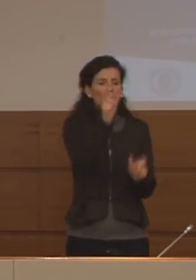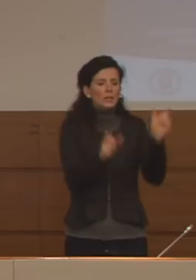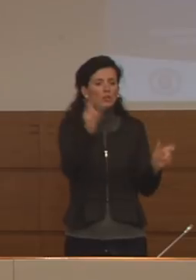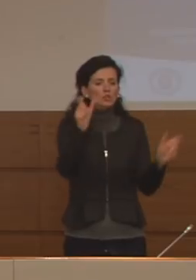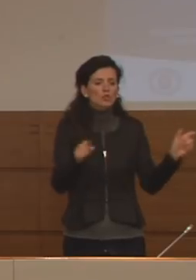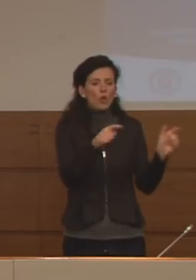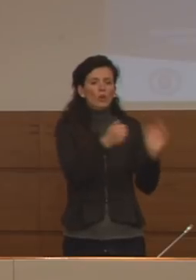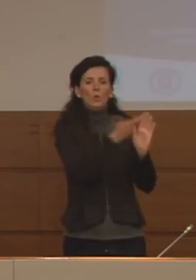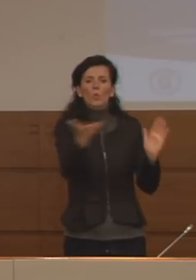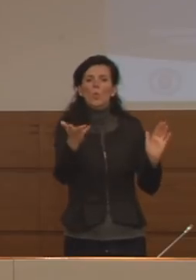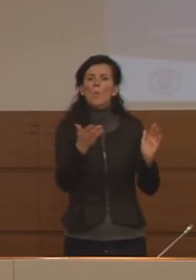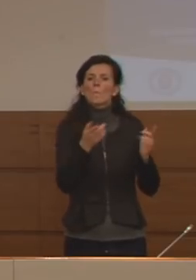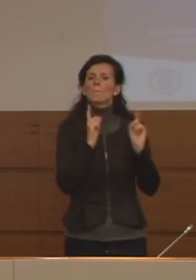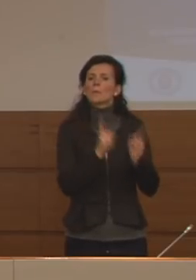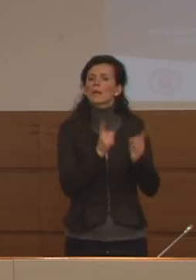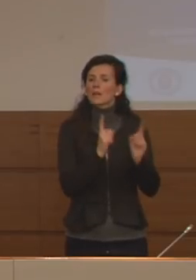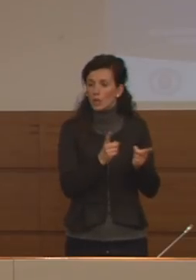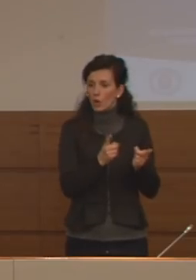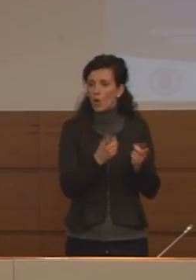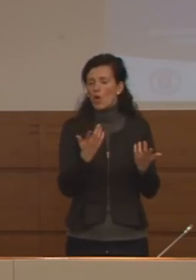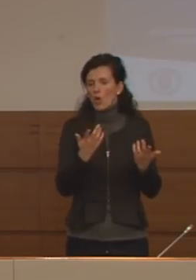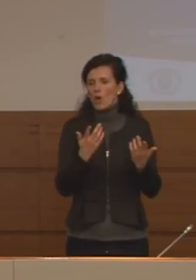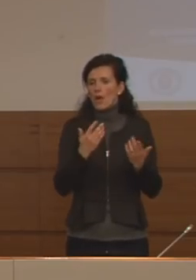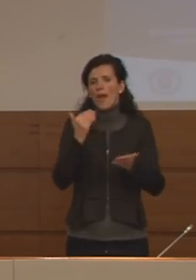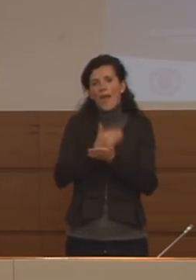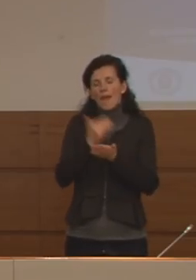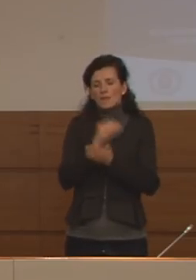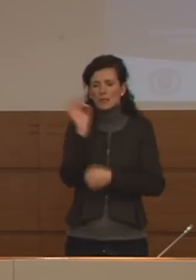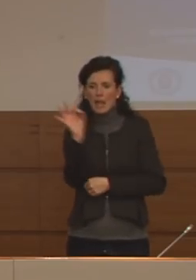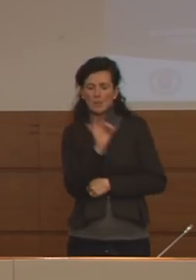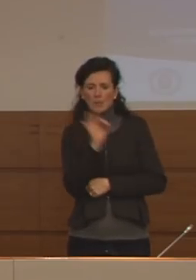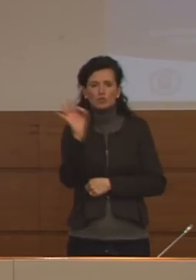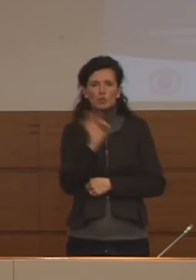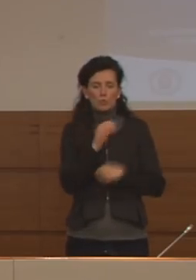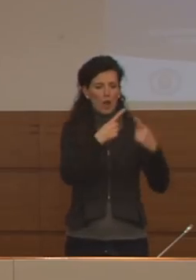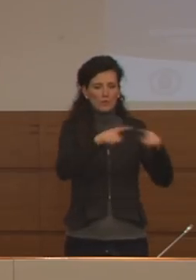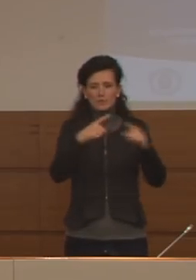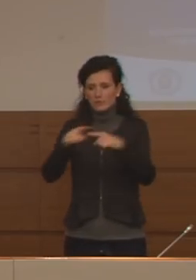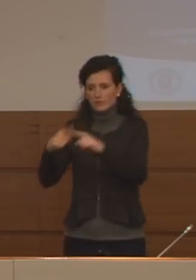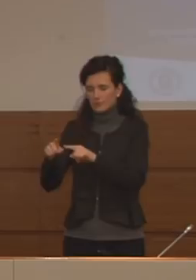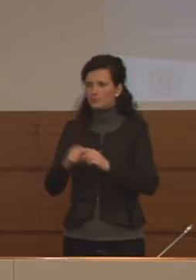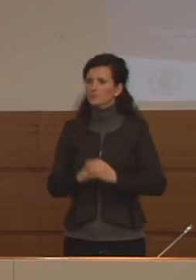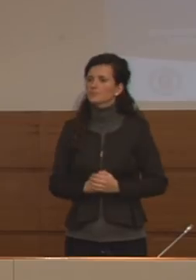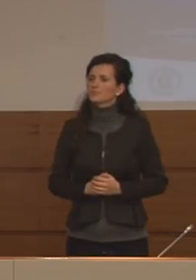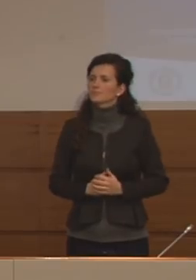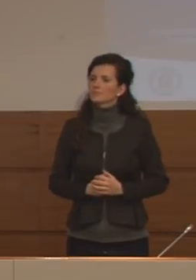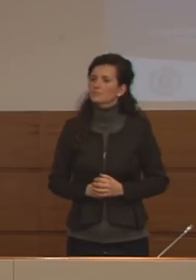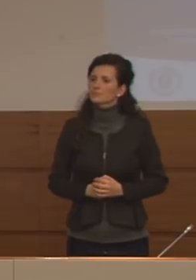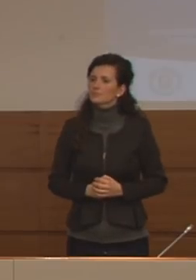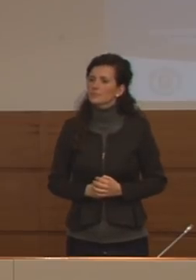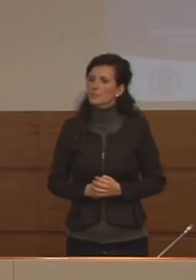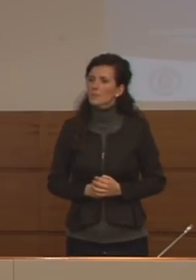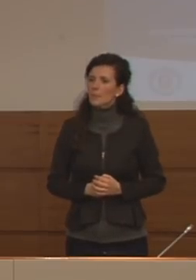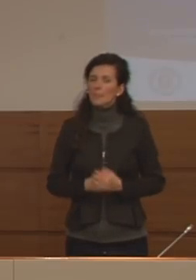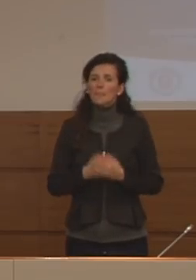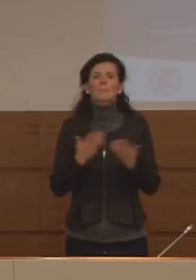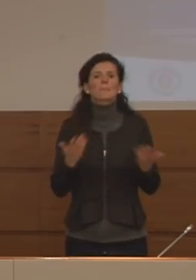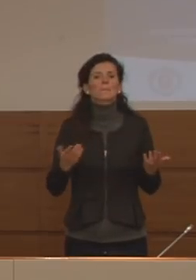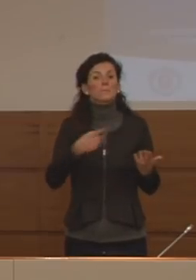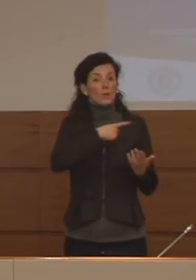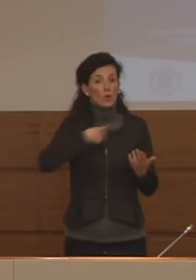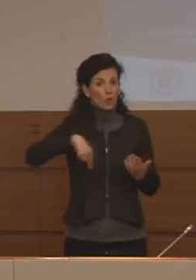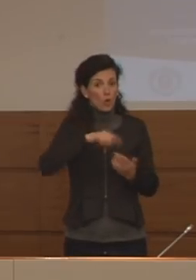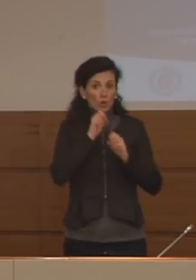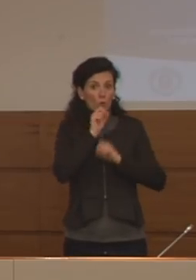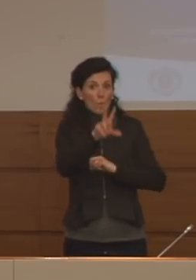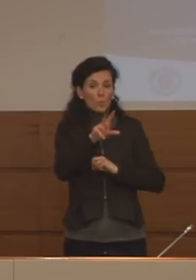delle persone attuali non influenzate da questi fattori di cui ho appena parlato grazie allora noi diamo il numero dei tamponi perché